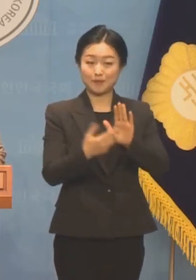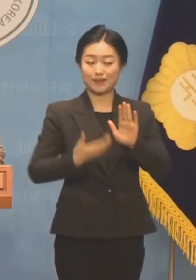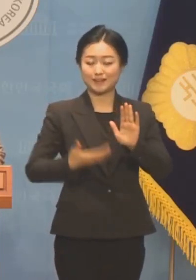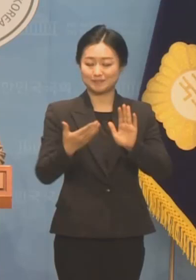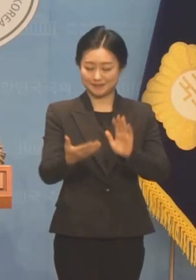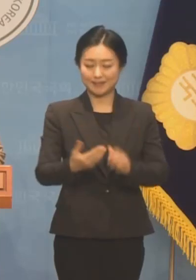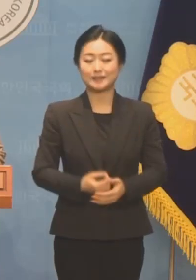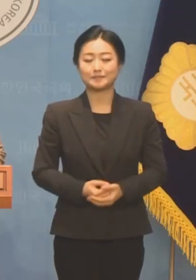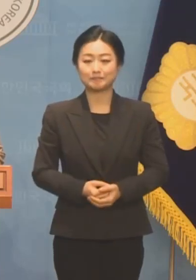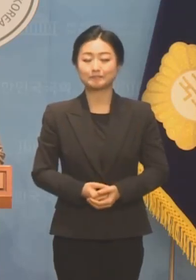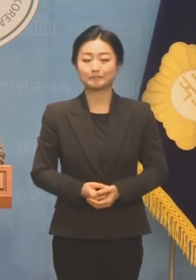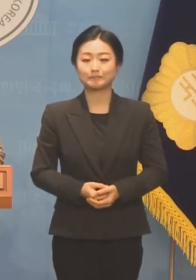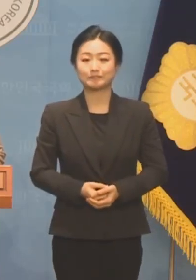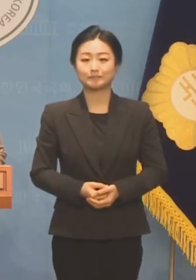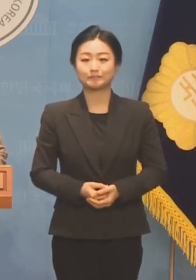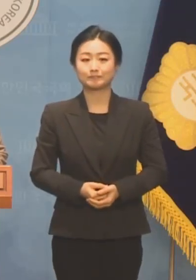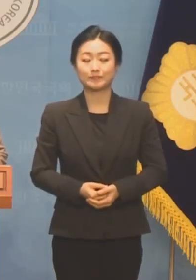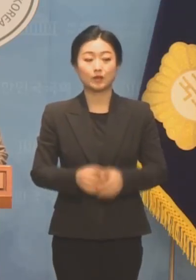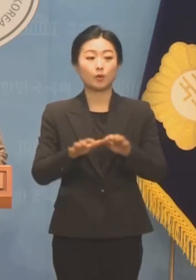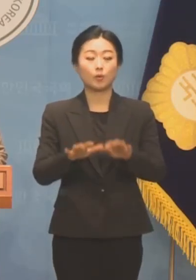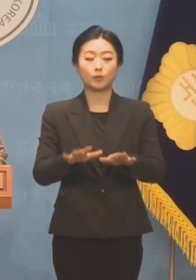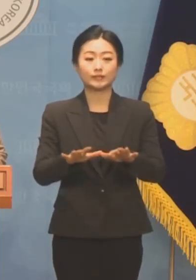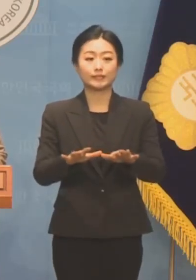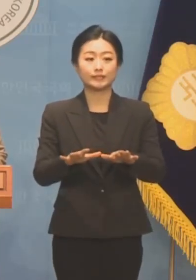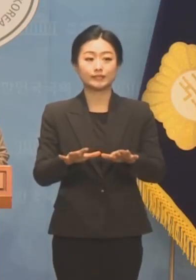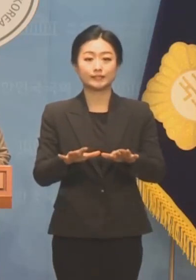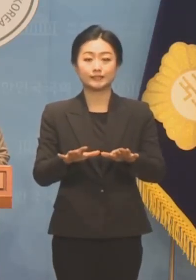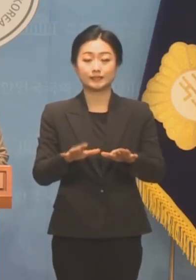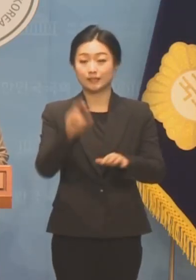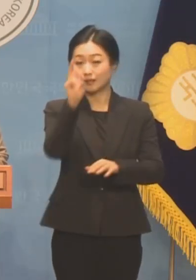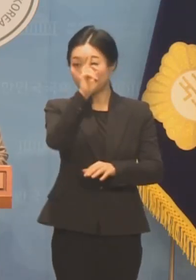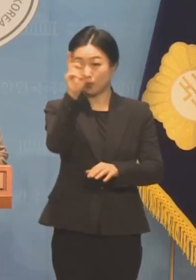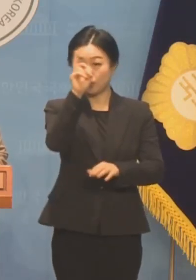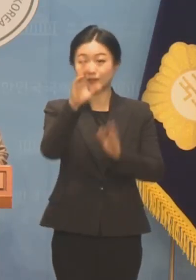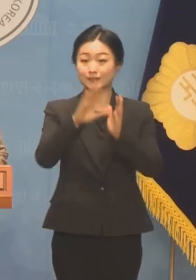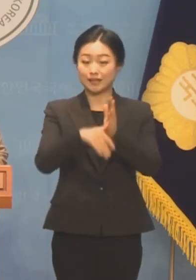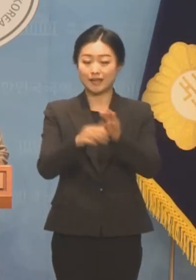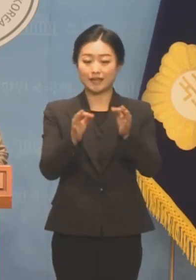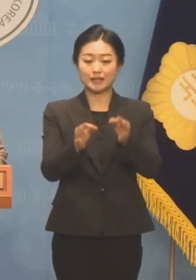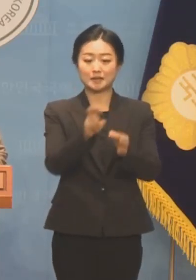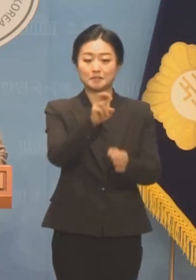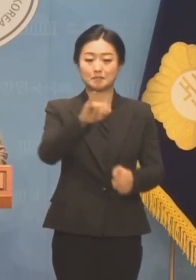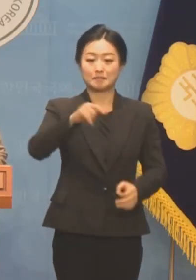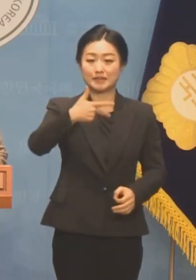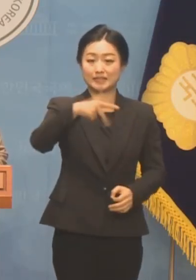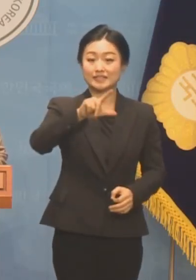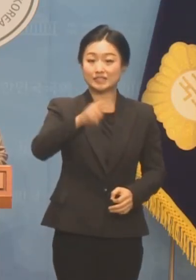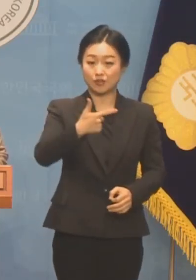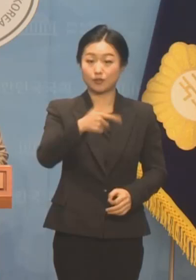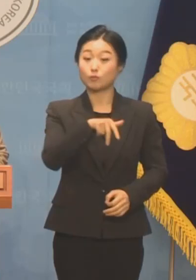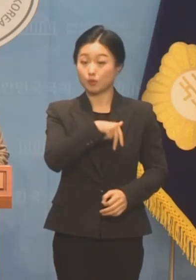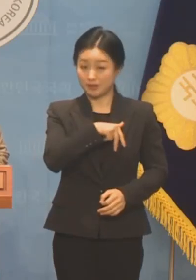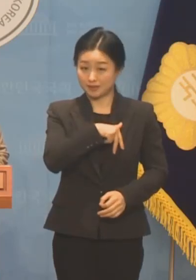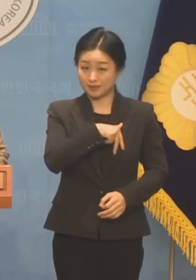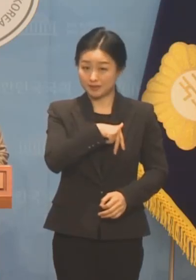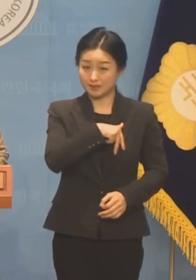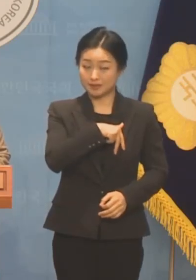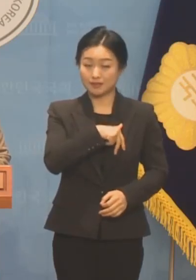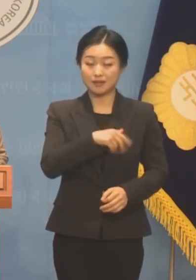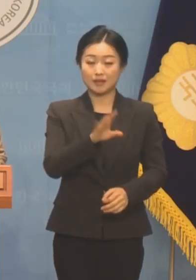말씀을 드립니다. 다름이 아니라 오늘 낮 시간에 김민전 국민의힘 의원께서